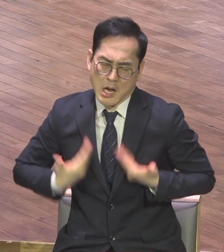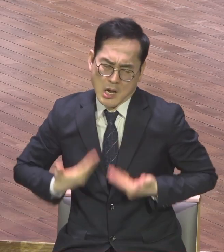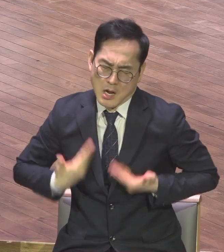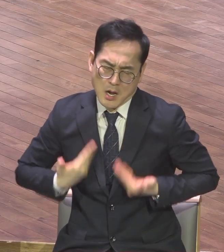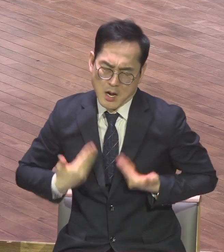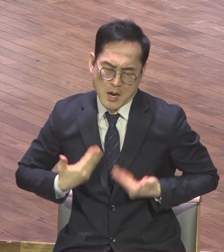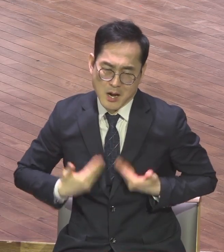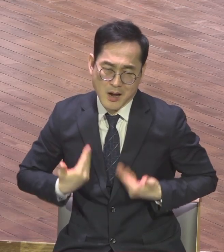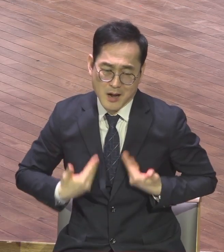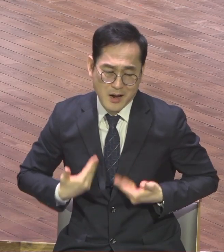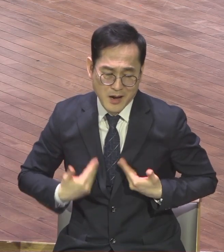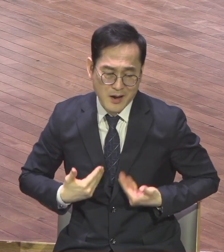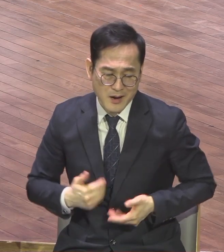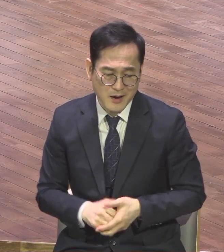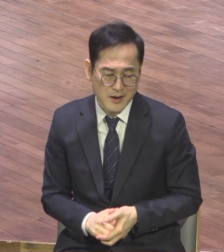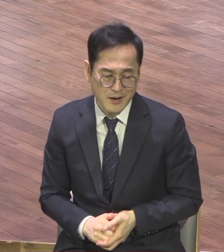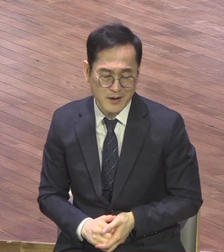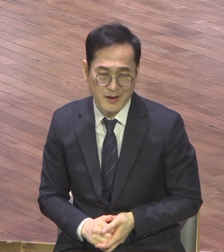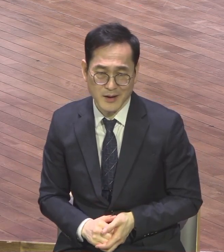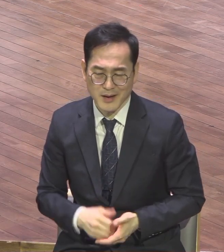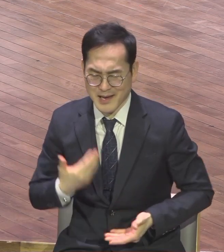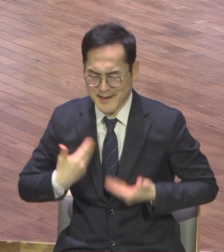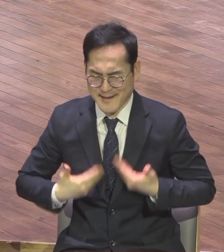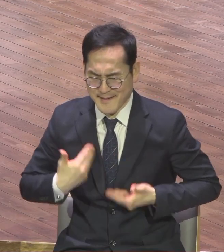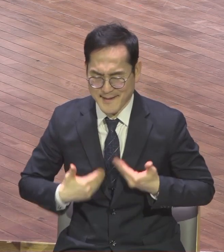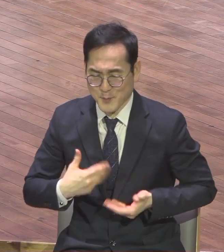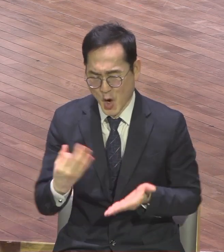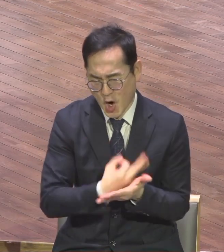가장 잘 나갈 때 가장 하나님께 제일 많이 드렸다니까.